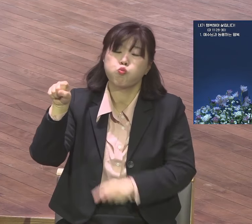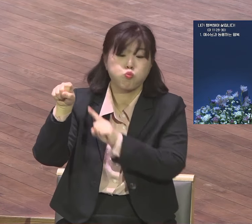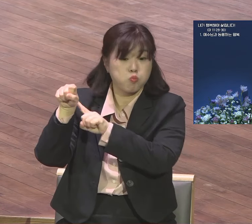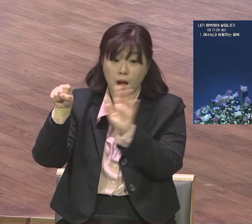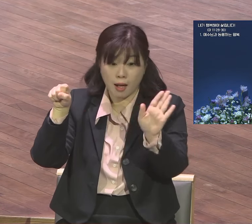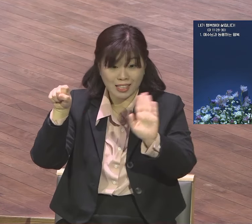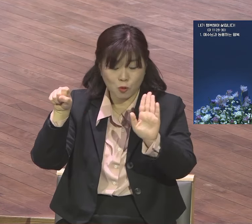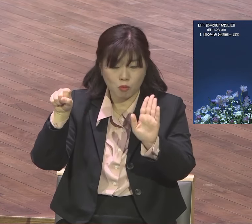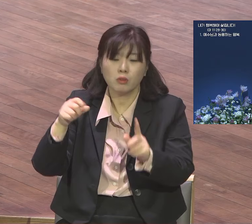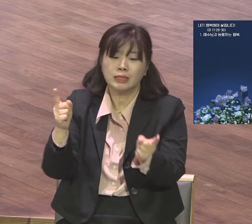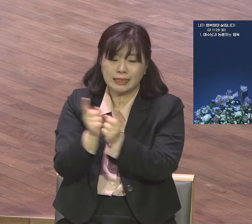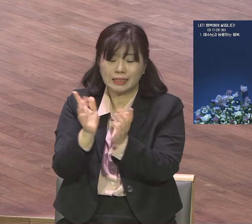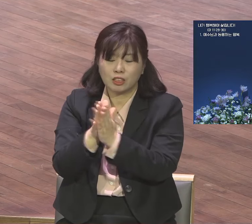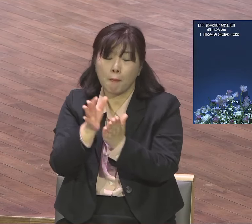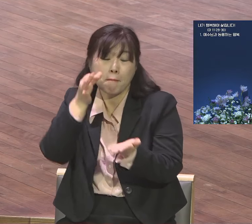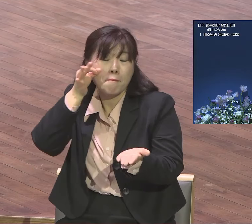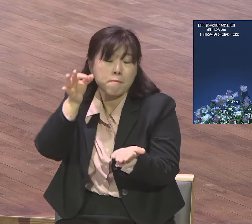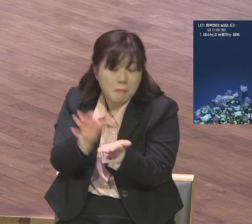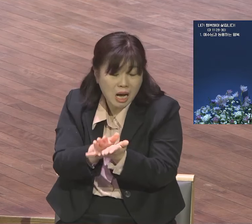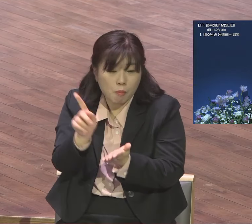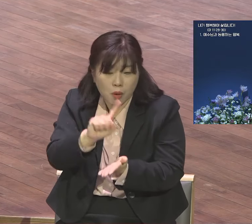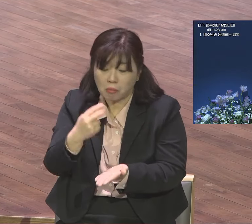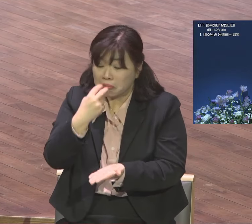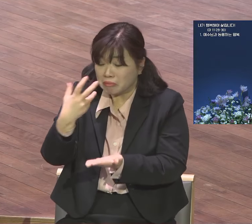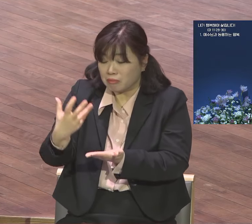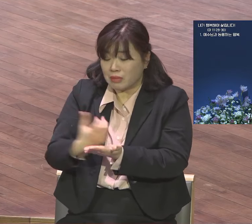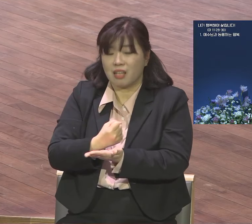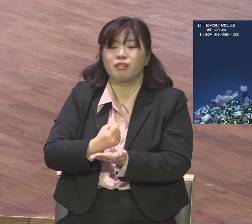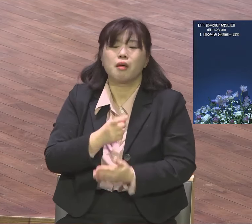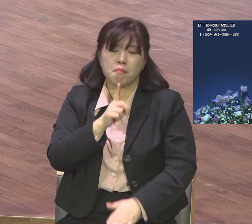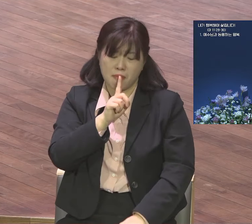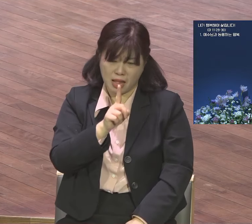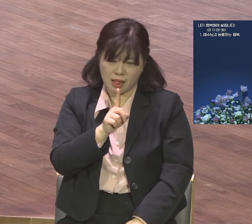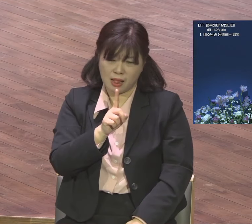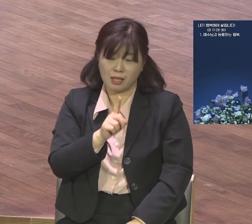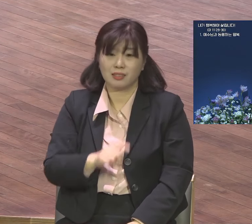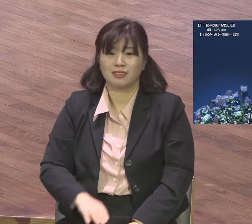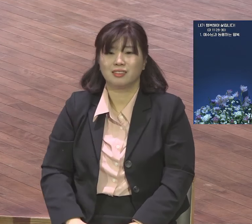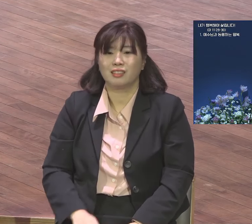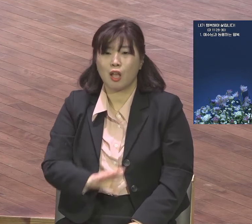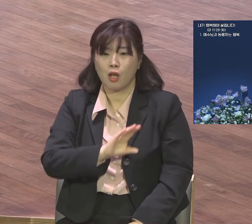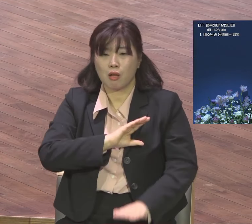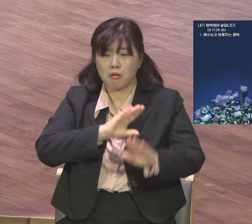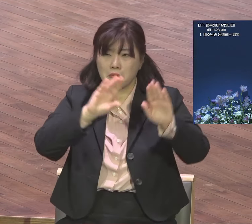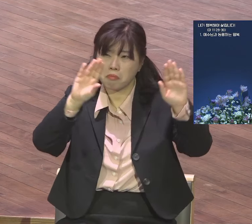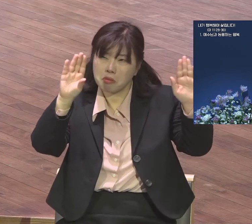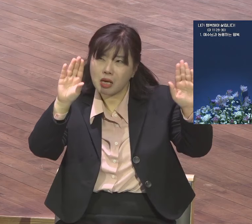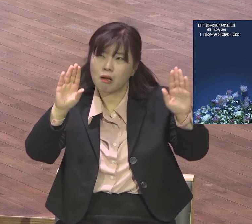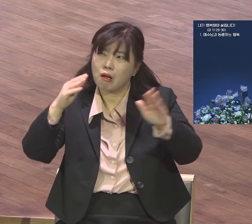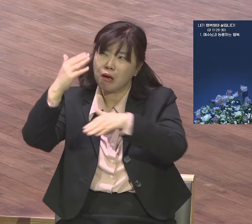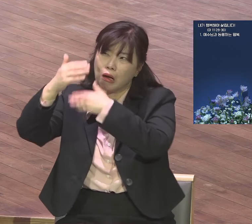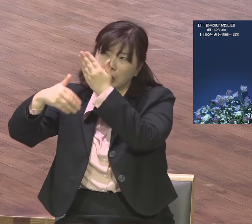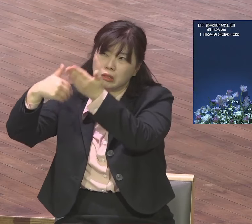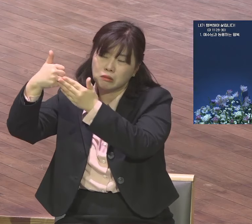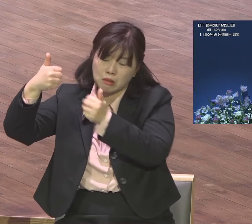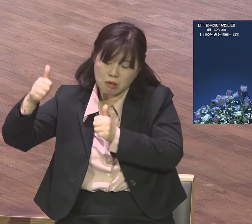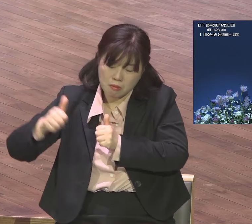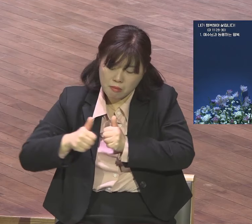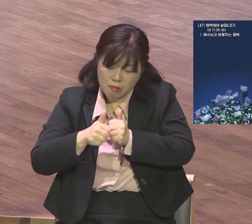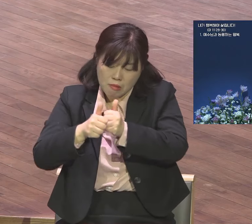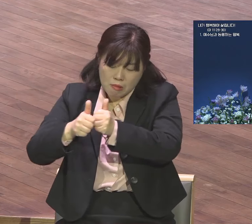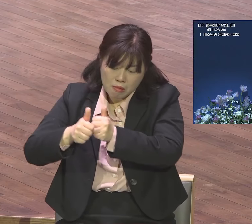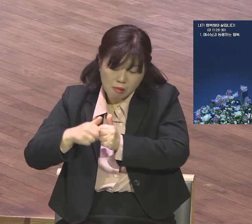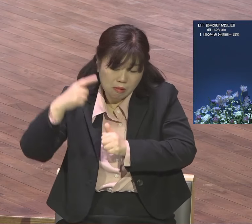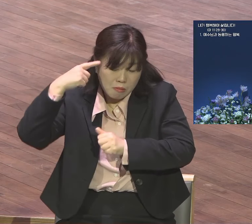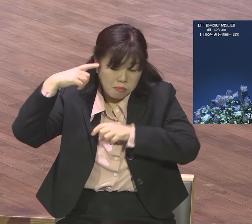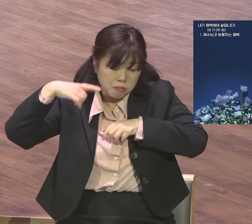친숙했다는 것입니다. 모세가 평상시 삶 속에서 얼마나 하나님과 동행하는 삶을 살았는지